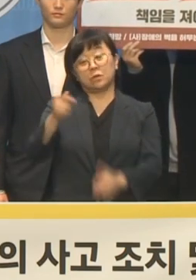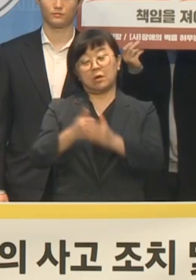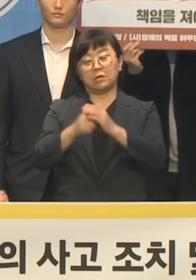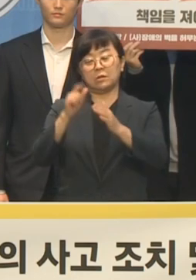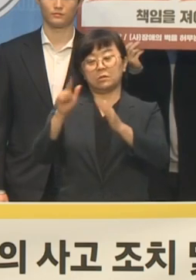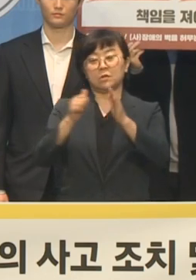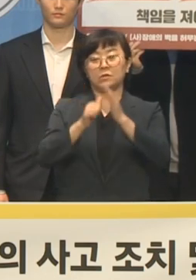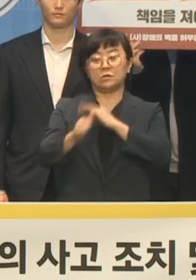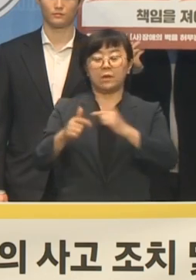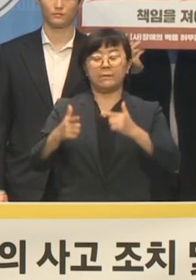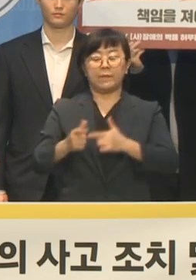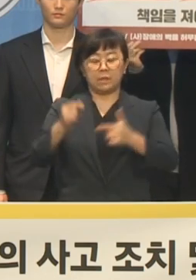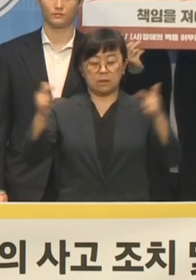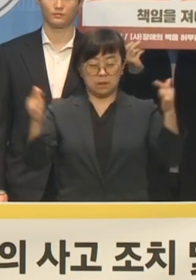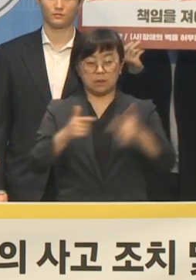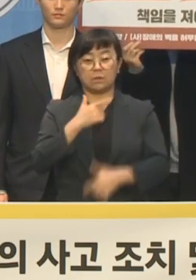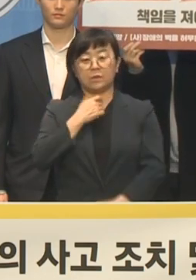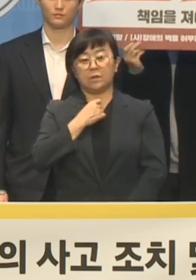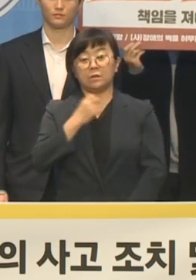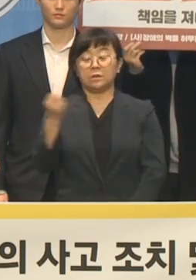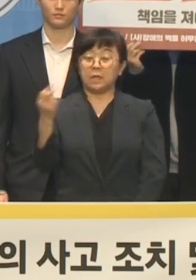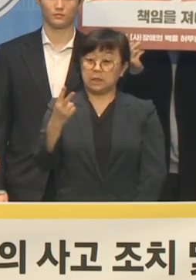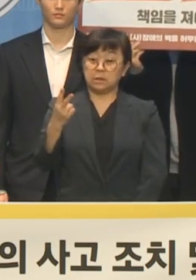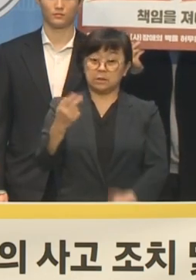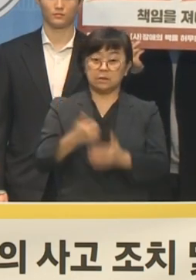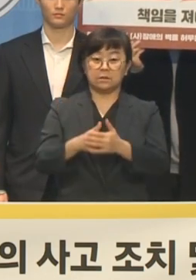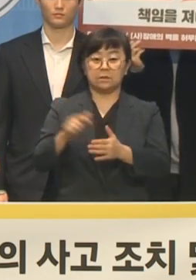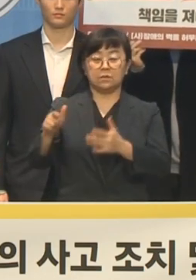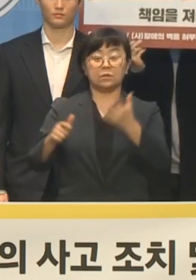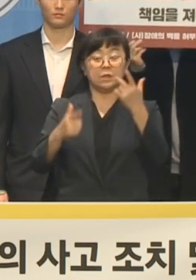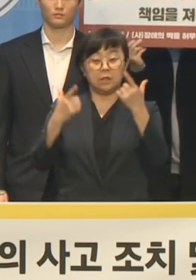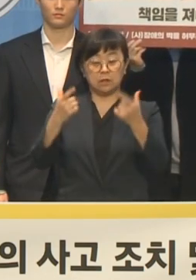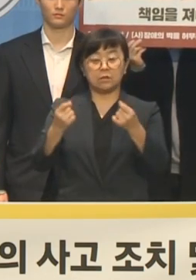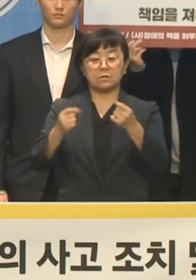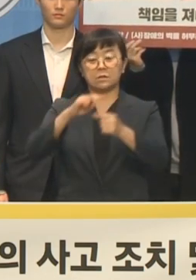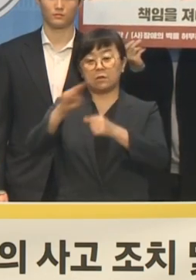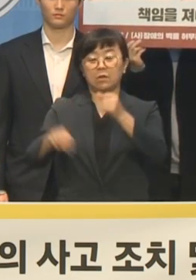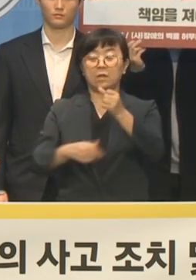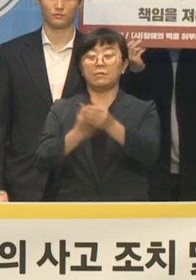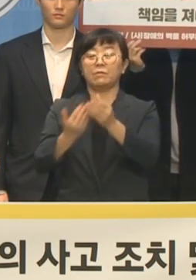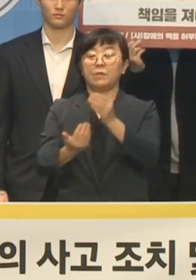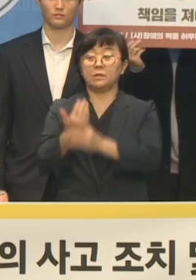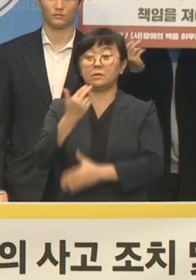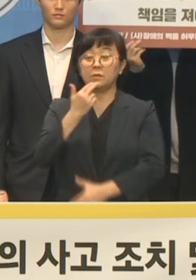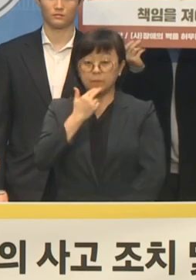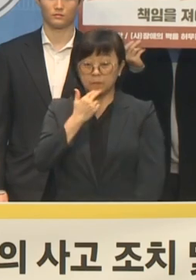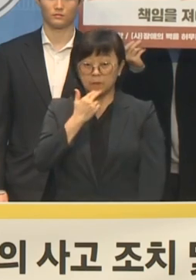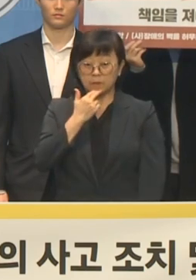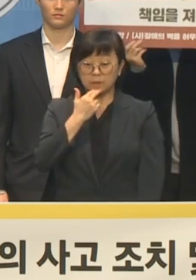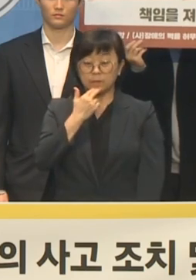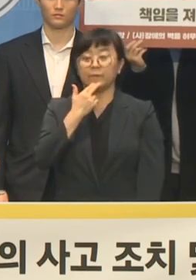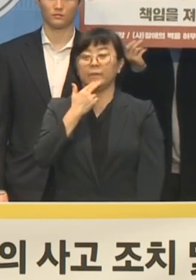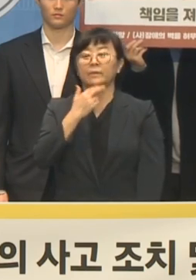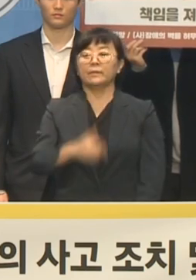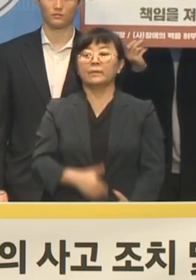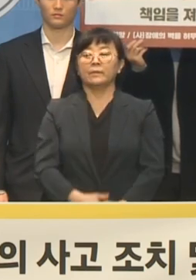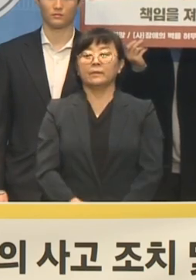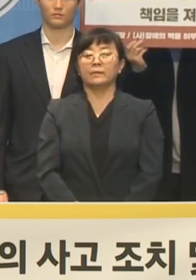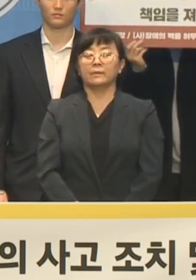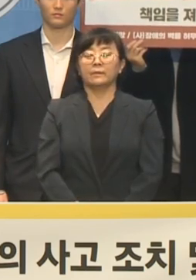쾌유를 빌며 다시는 조선 김정빈 선수와 같은 안타까운 사연이 발생하지 않도록